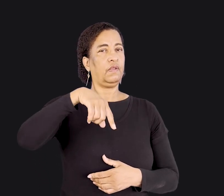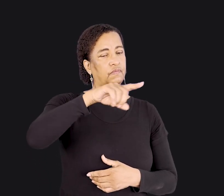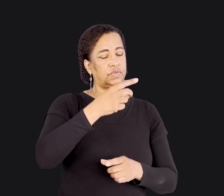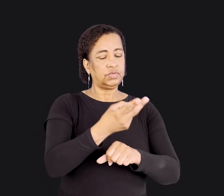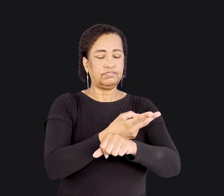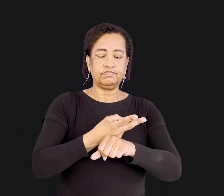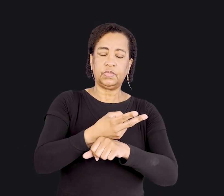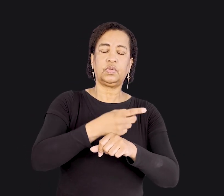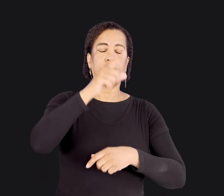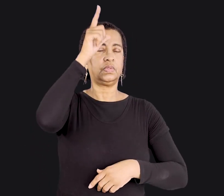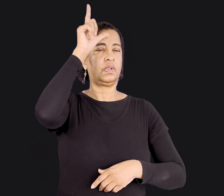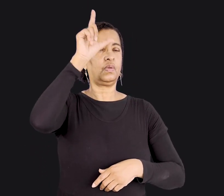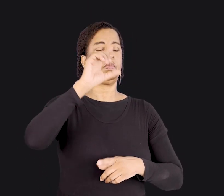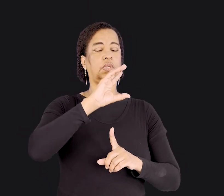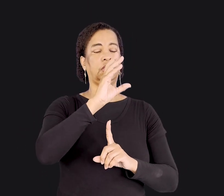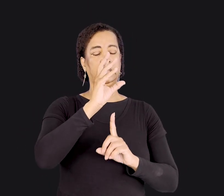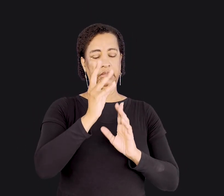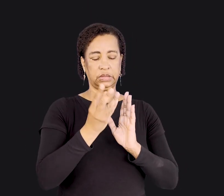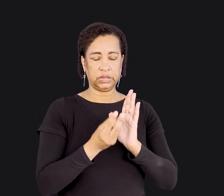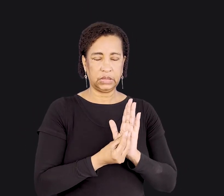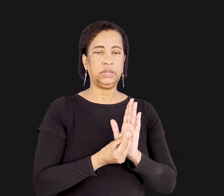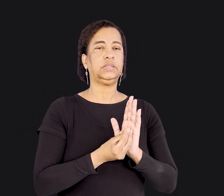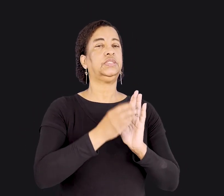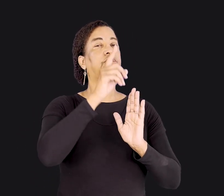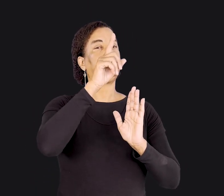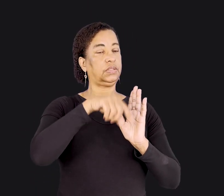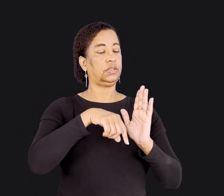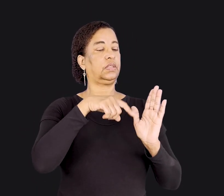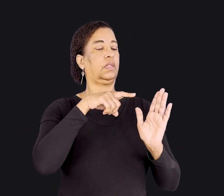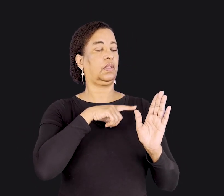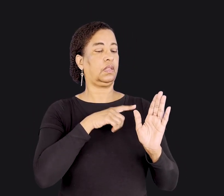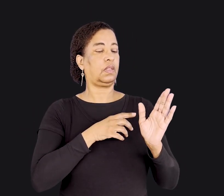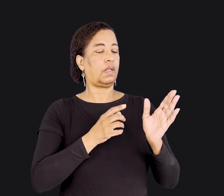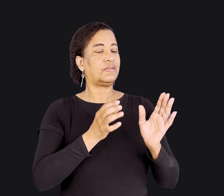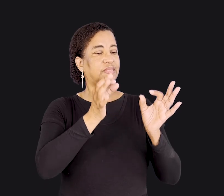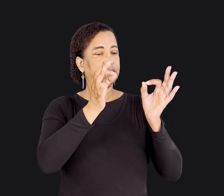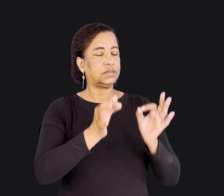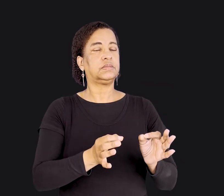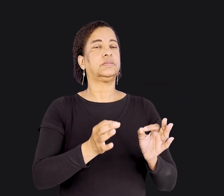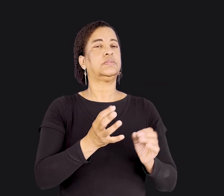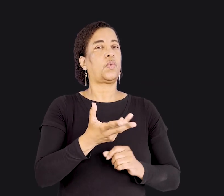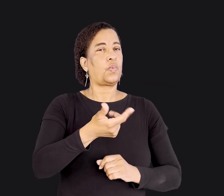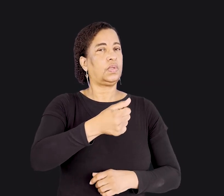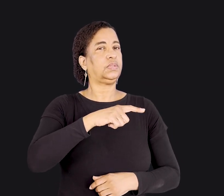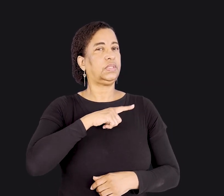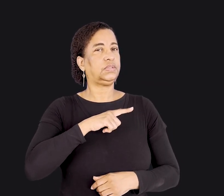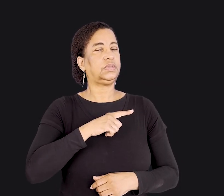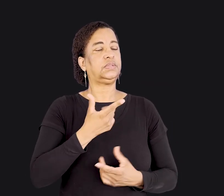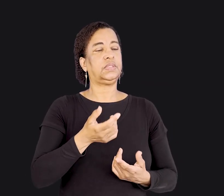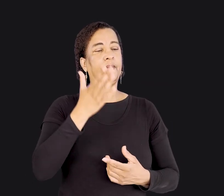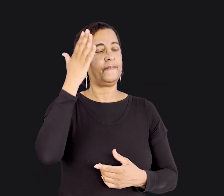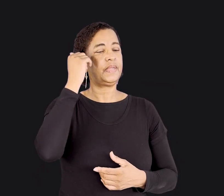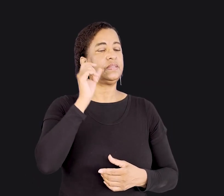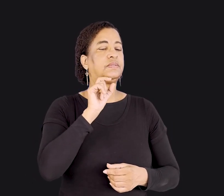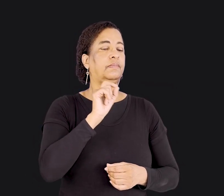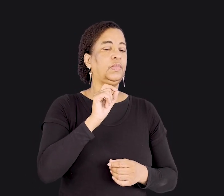vocês procurassem a liderança da igreja. Esses, sim, estariam mais qualificados para definir os litígios